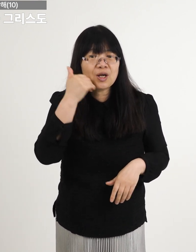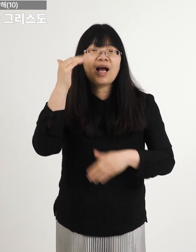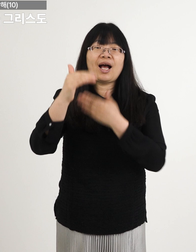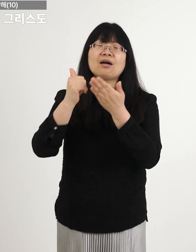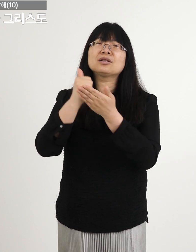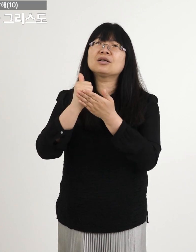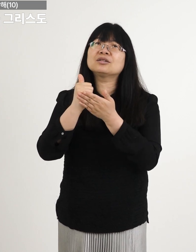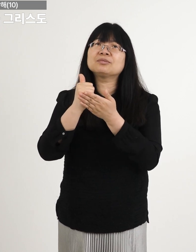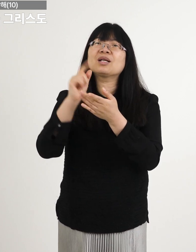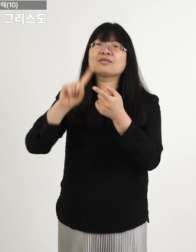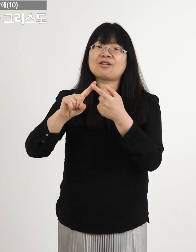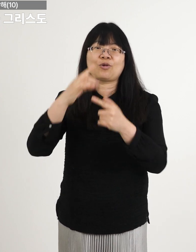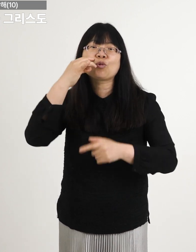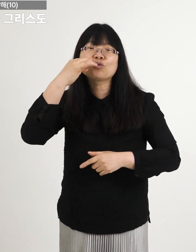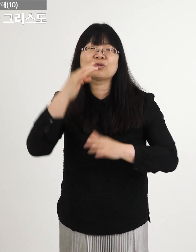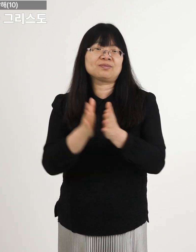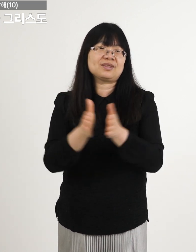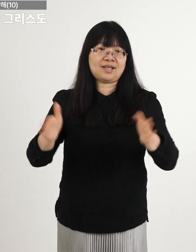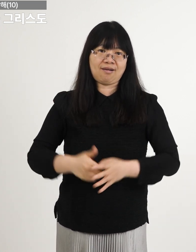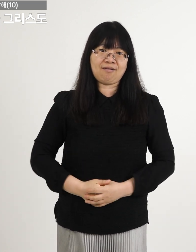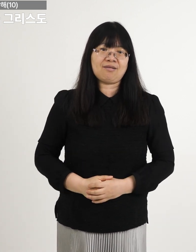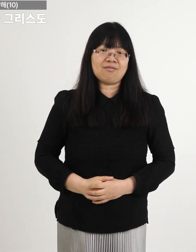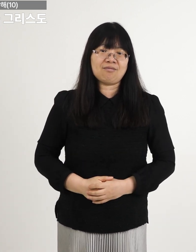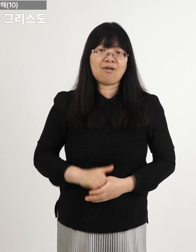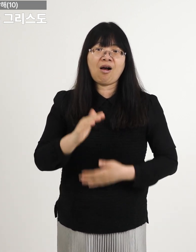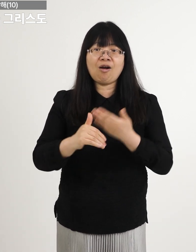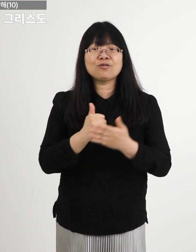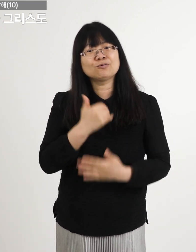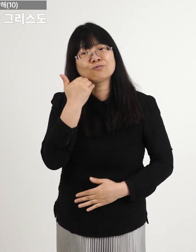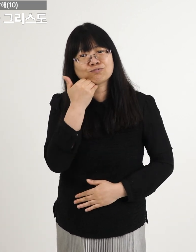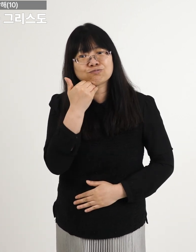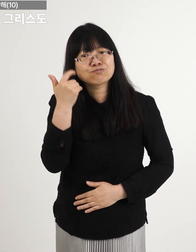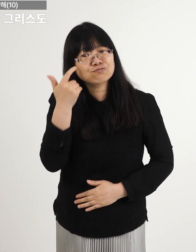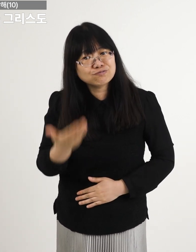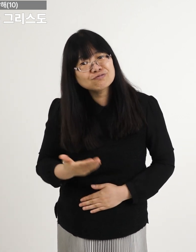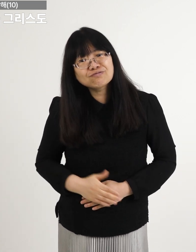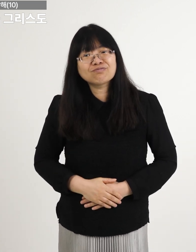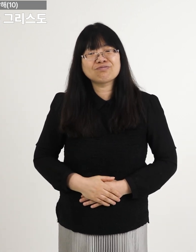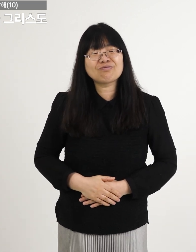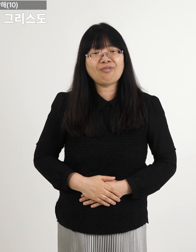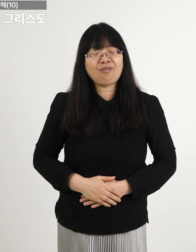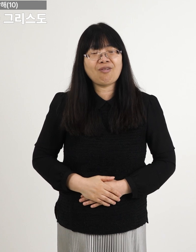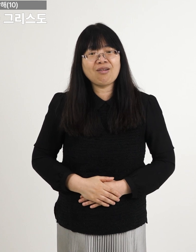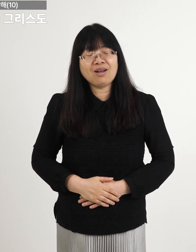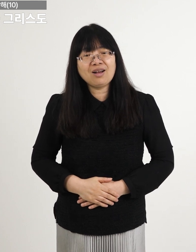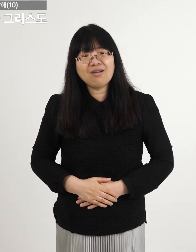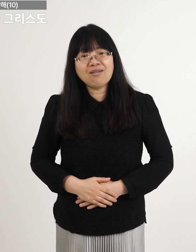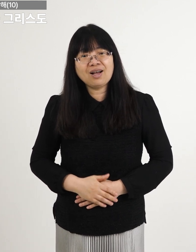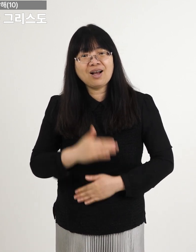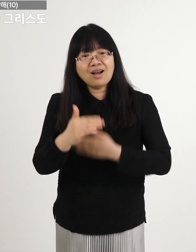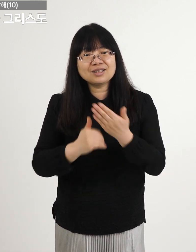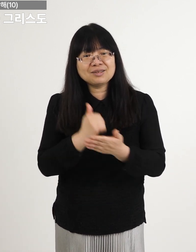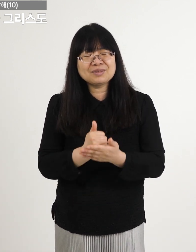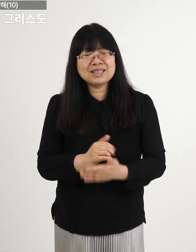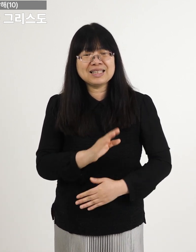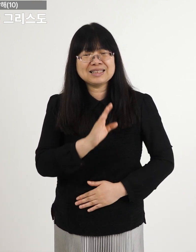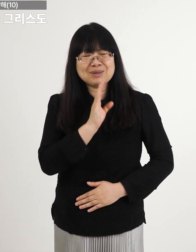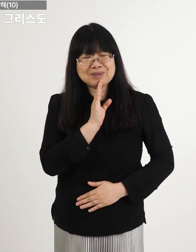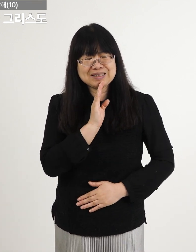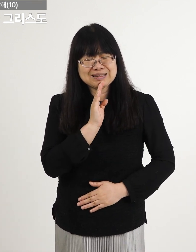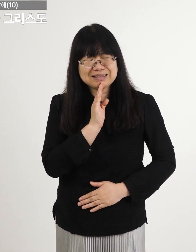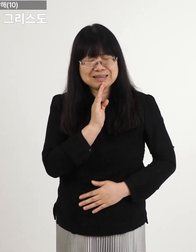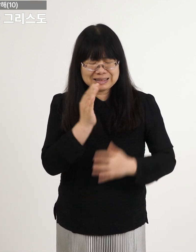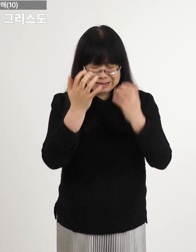하나님은 어떤 분입니까? 그리고 하나님은 도대체 이런 지난한 과정을